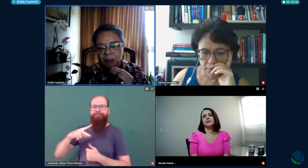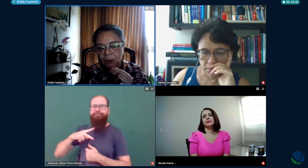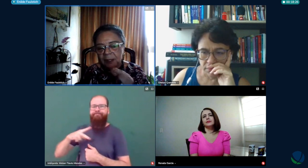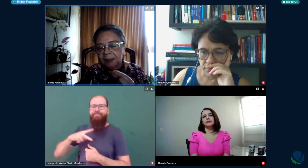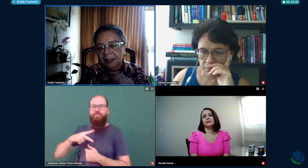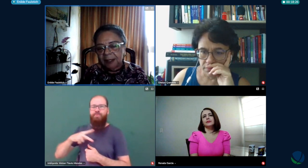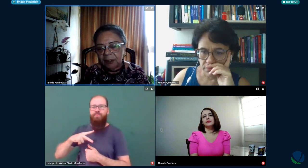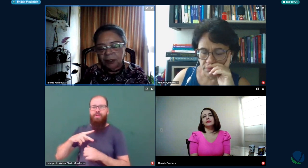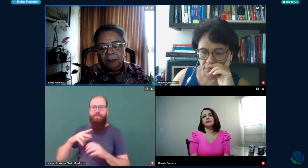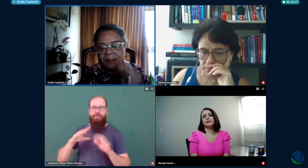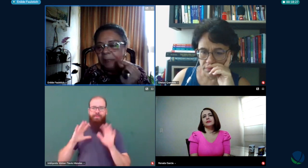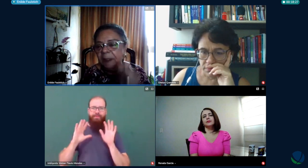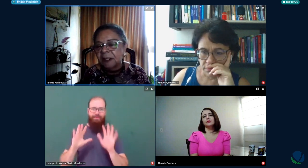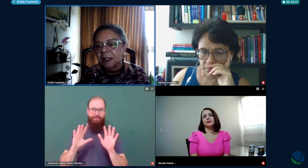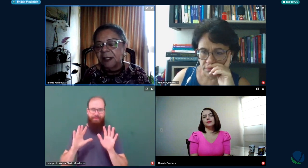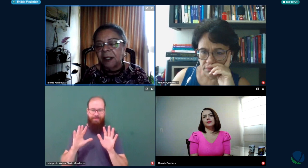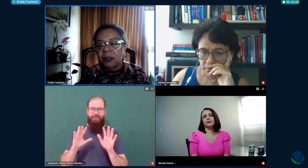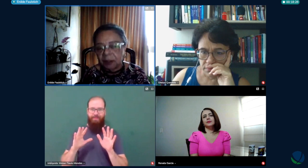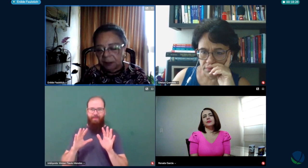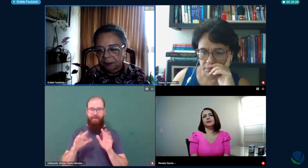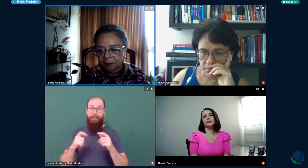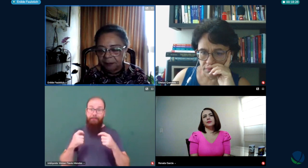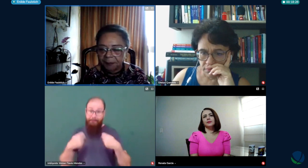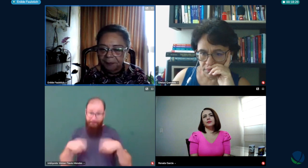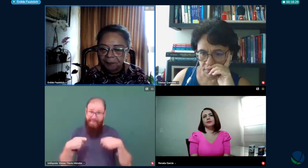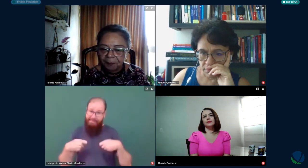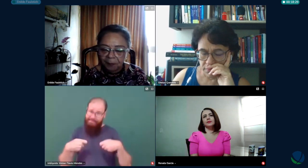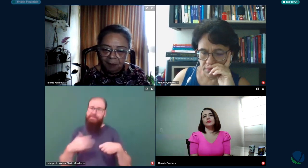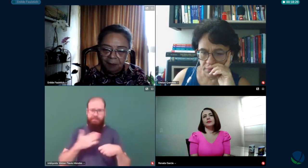É uma particularidade, mas que precisa ser dita.